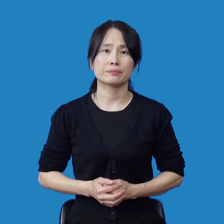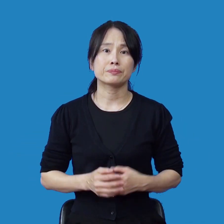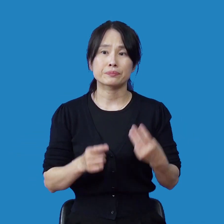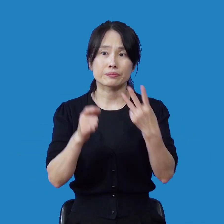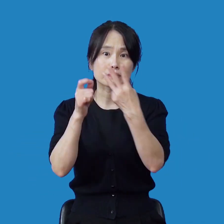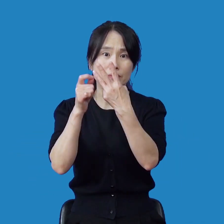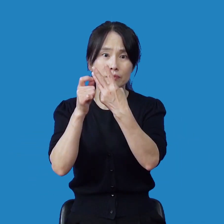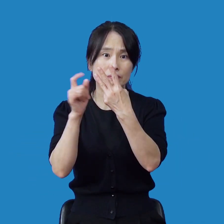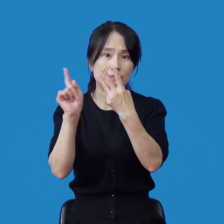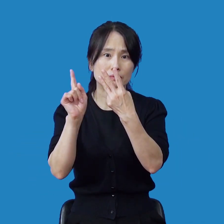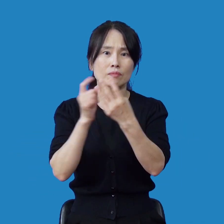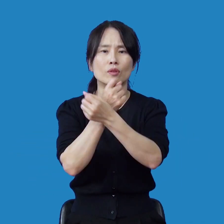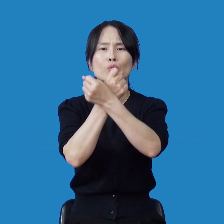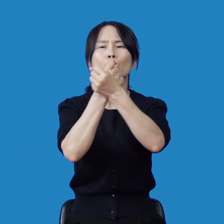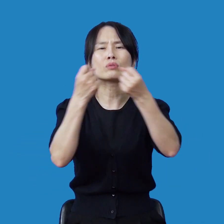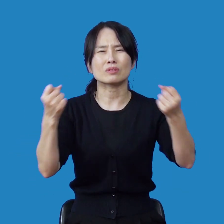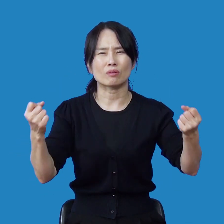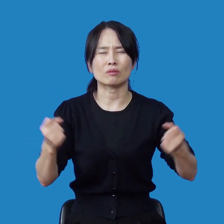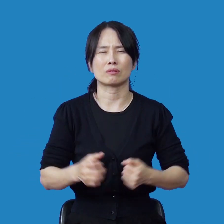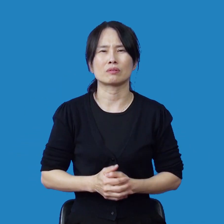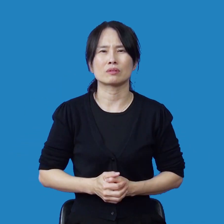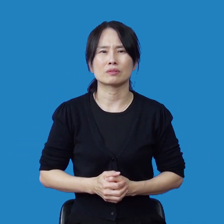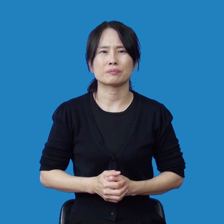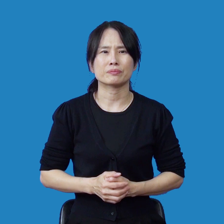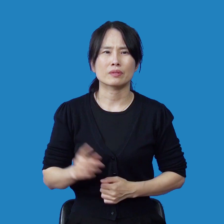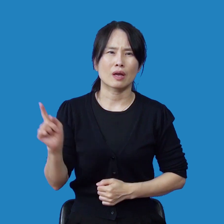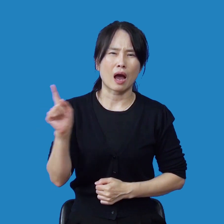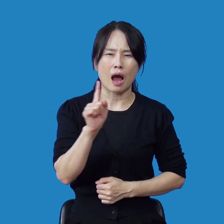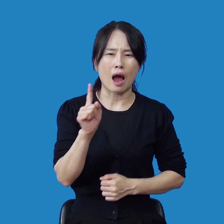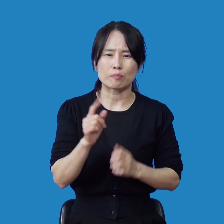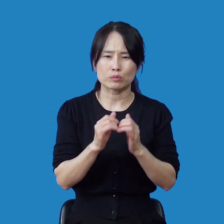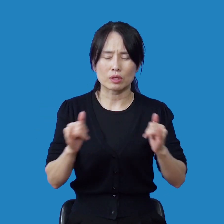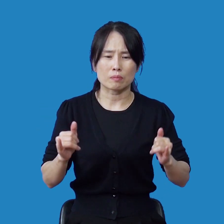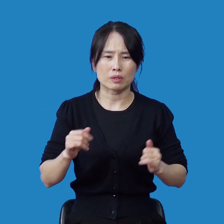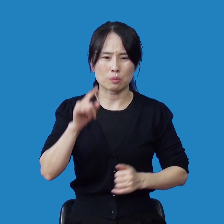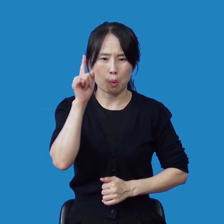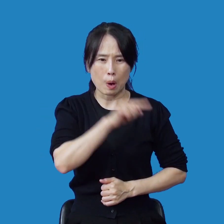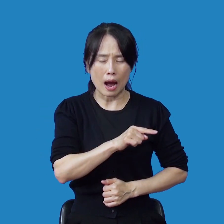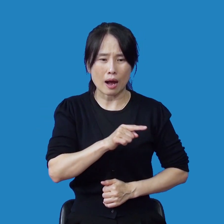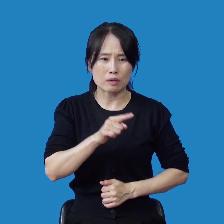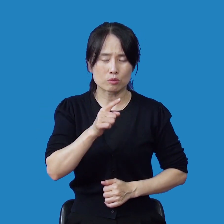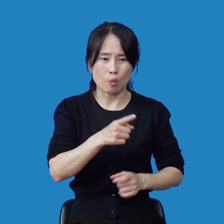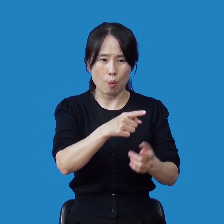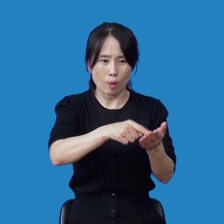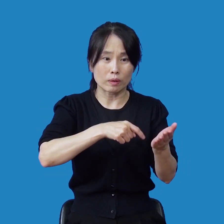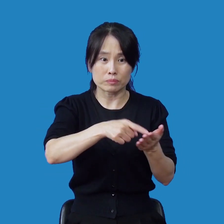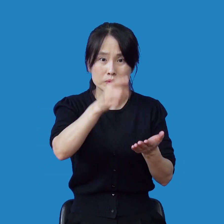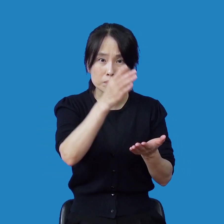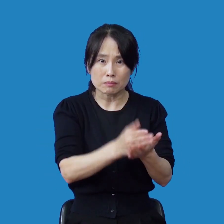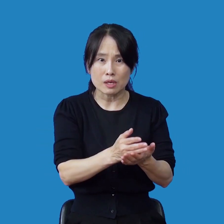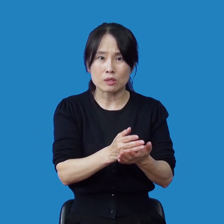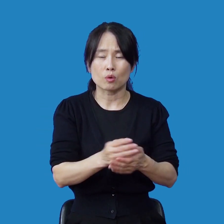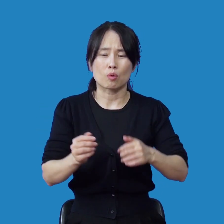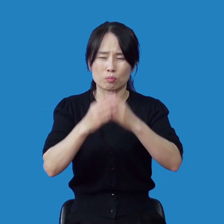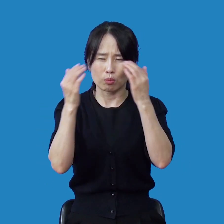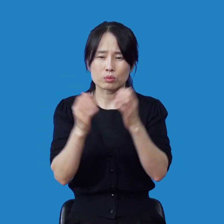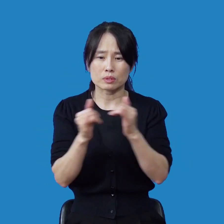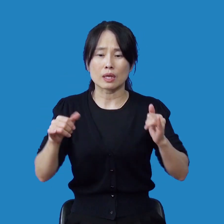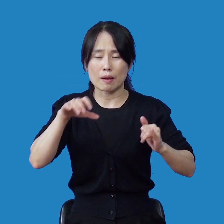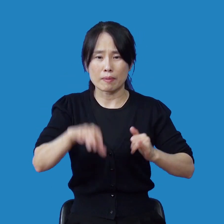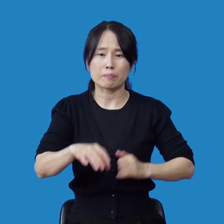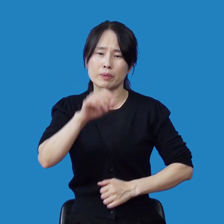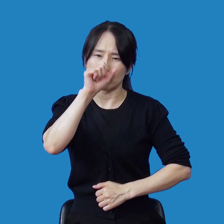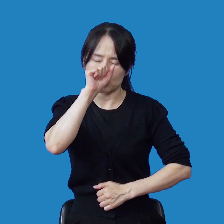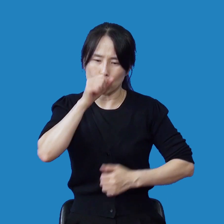번째는 용서입니다. 17절에 아무에게도 악을 악으로 갚지 말고 모든 사람 앞에서 선한 일을